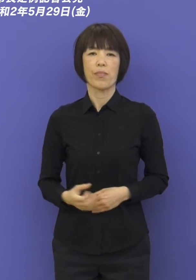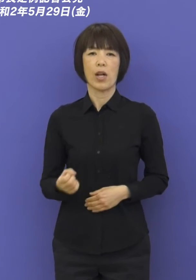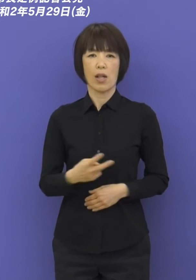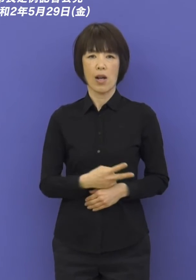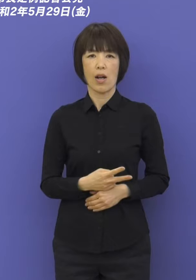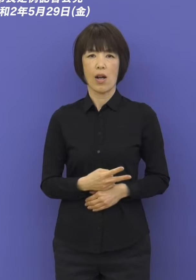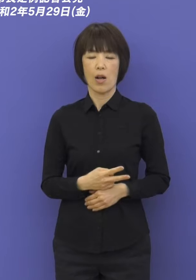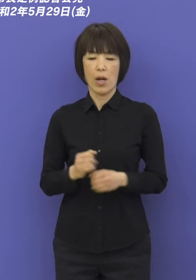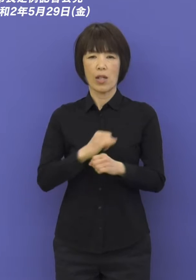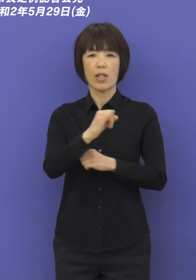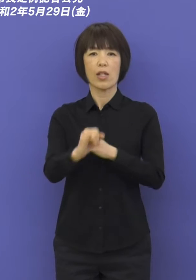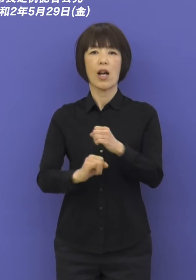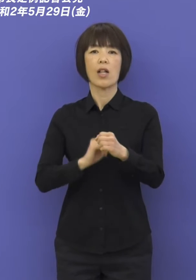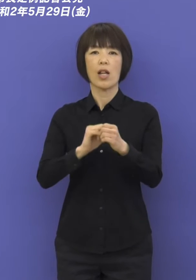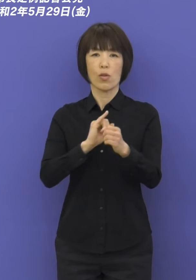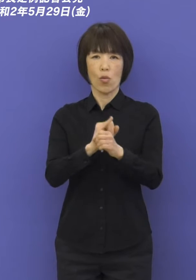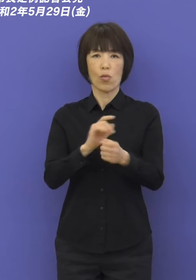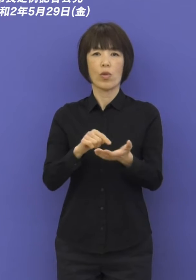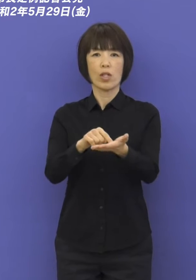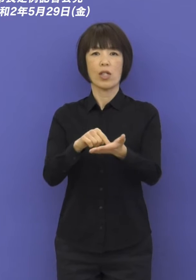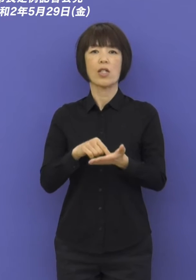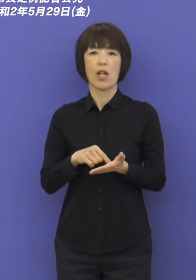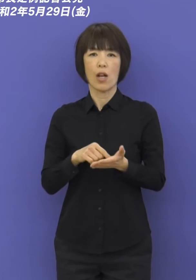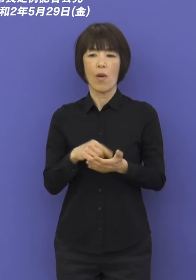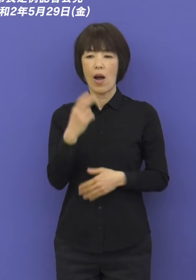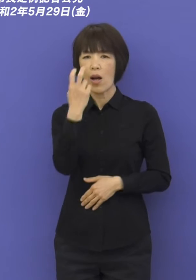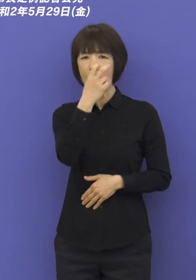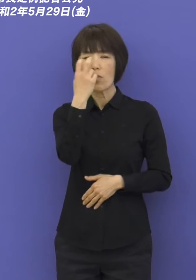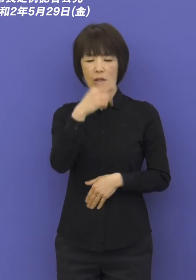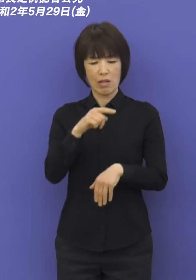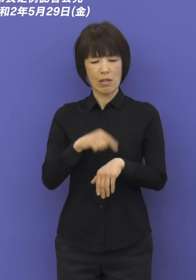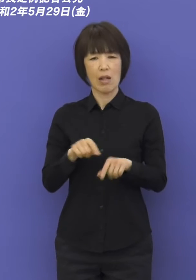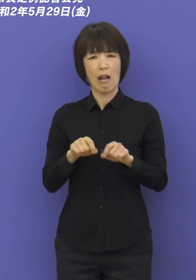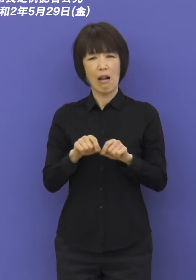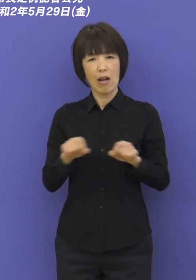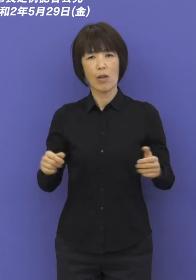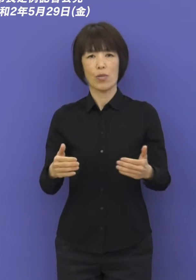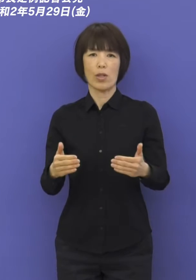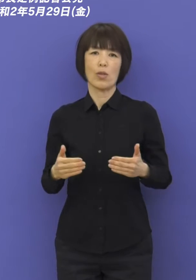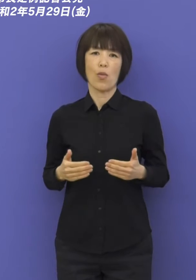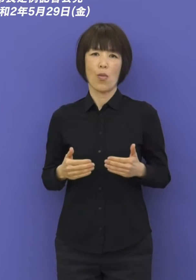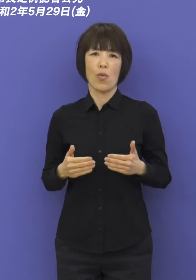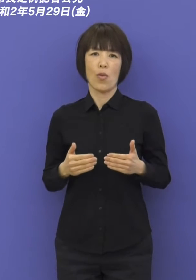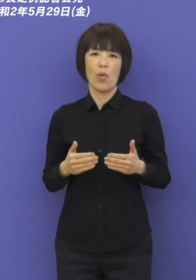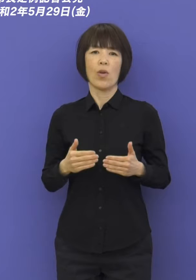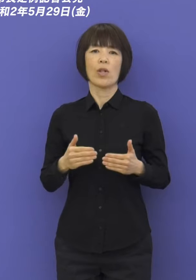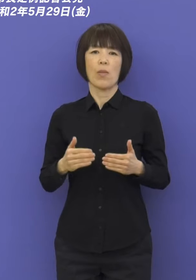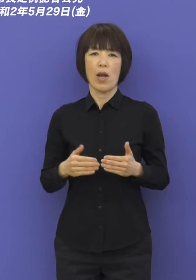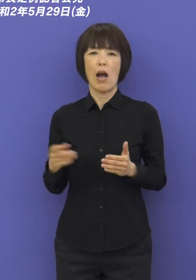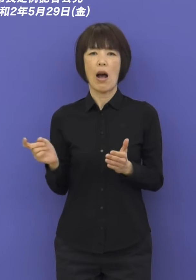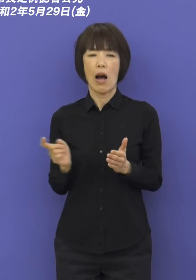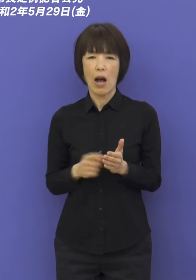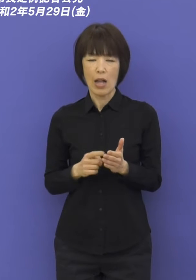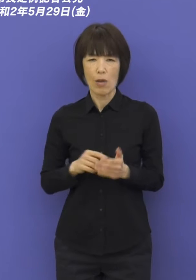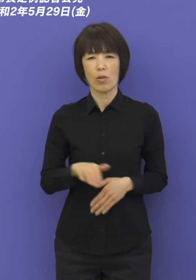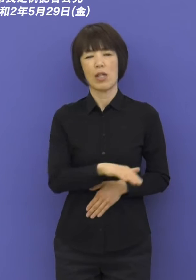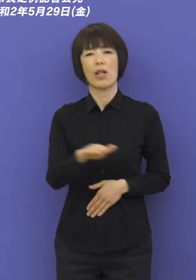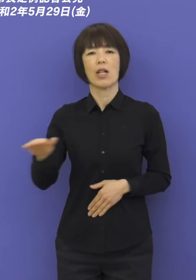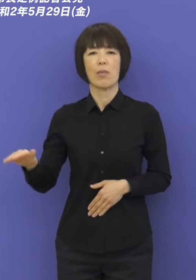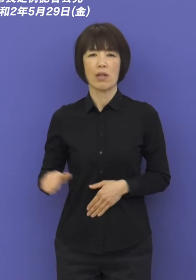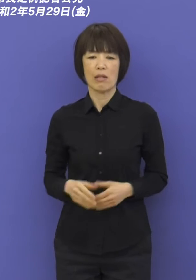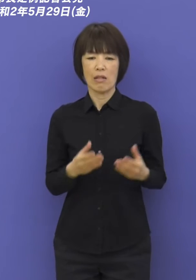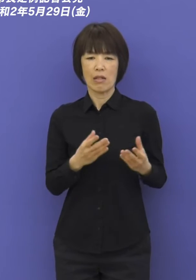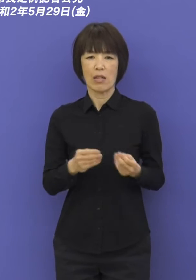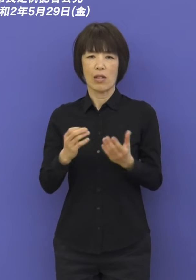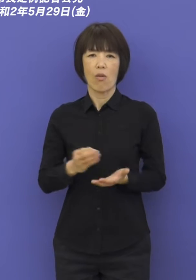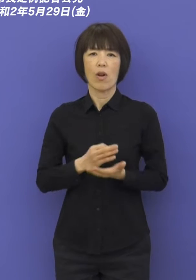お、オンライン申請につきましては、確認作業に時間を要しているため、1日でも早い確実な給付